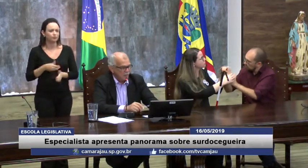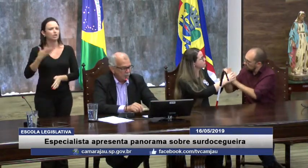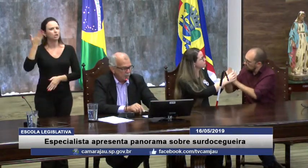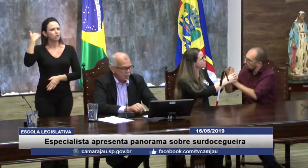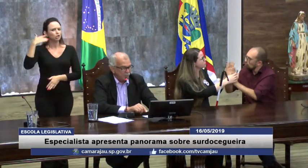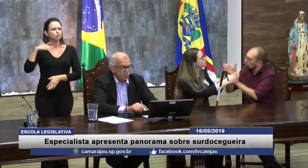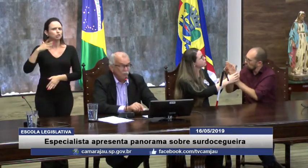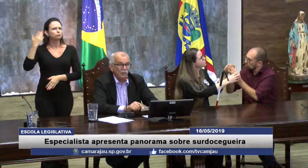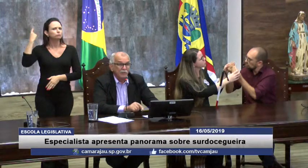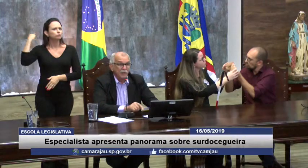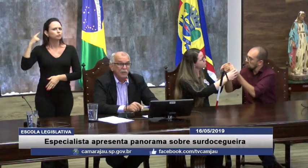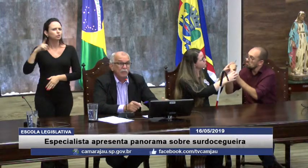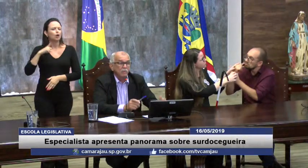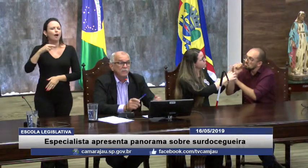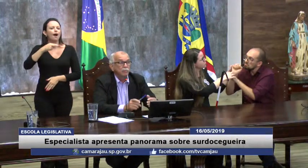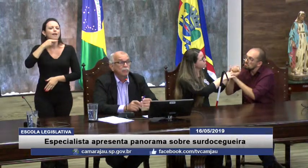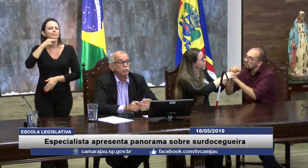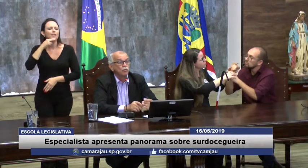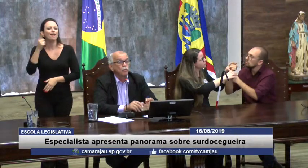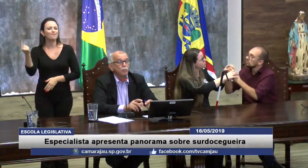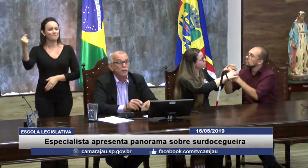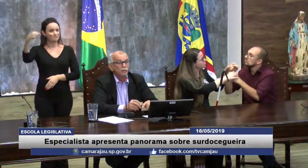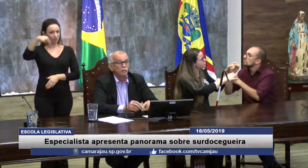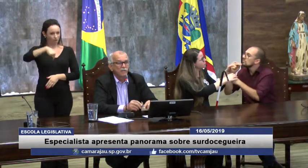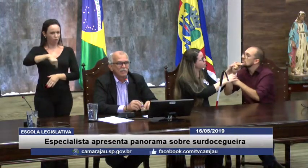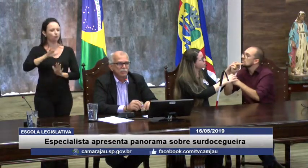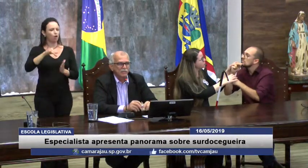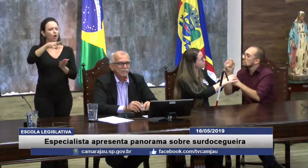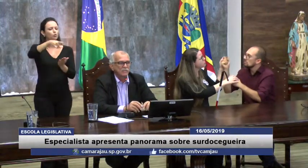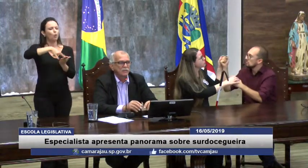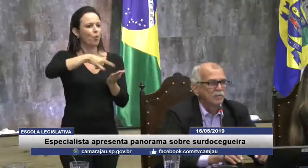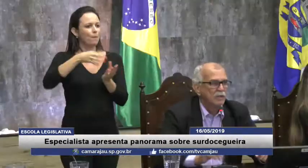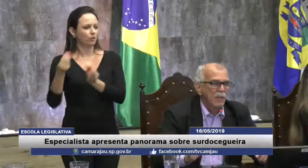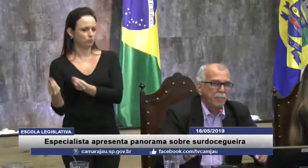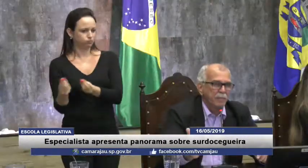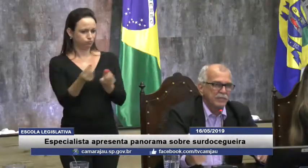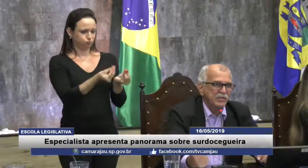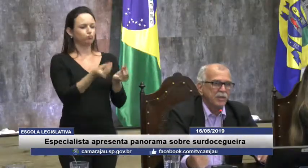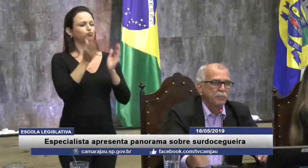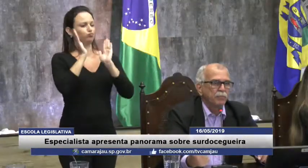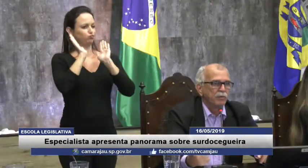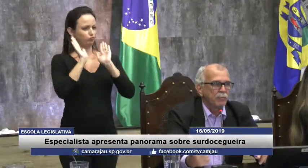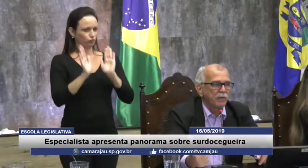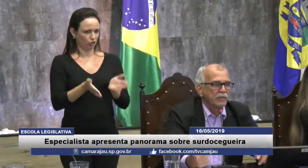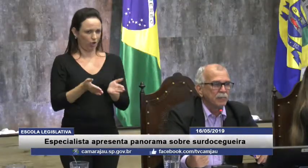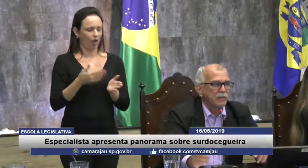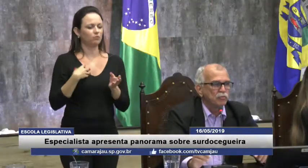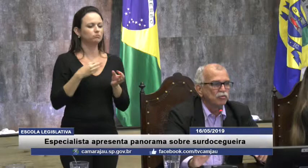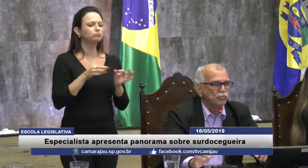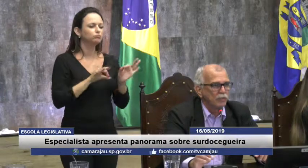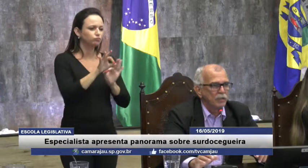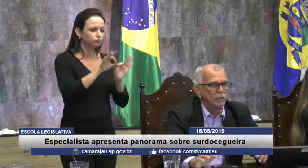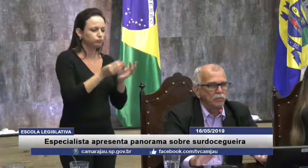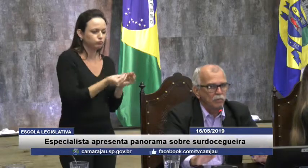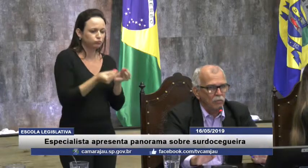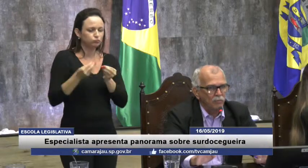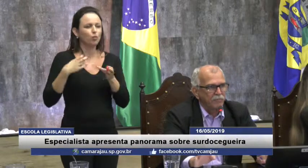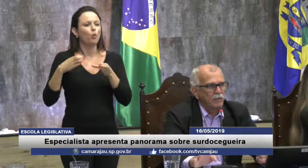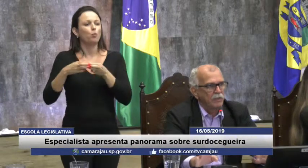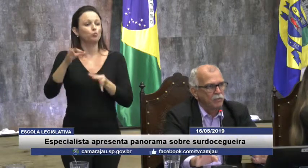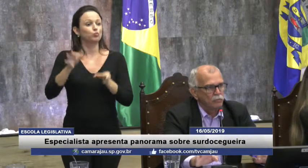atrás, através do André, eu recebi os documentos da associação, passei para o meu departamento